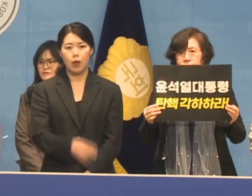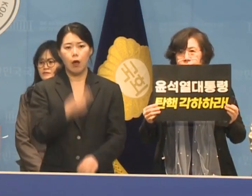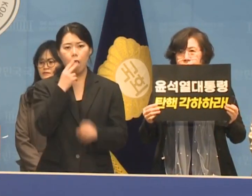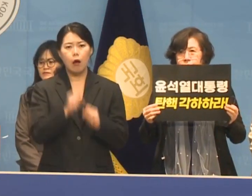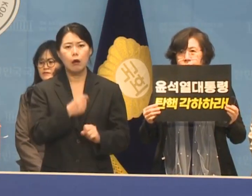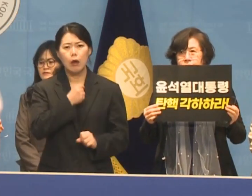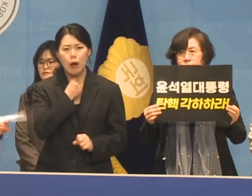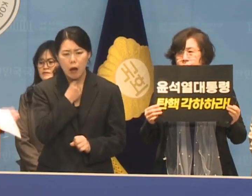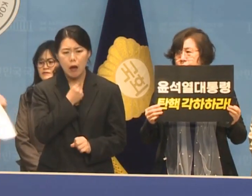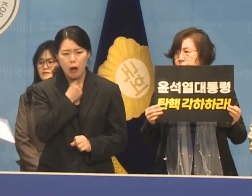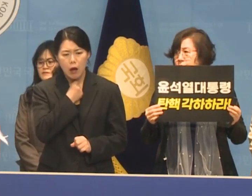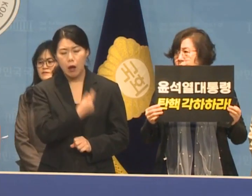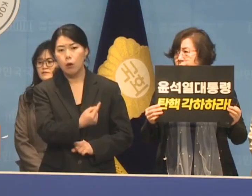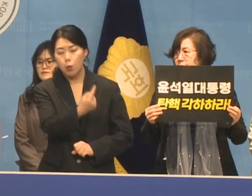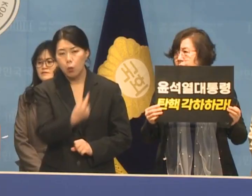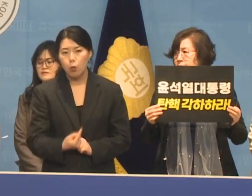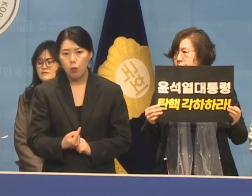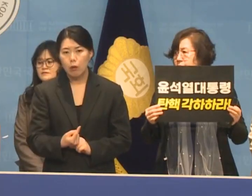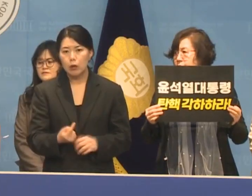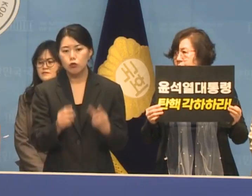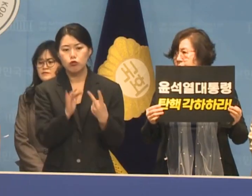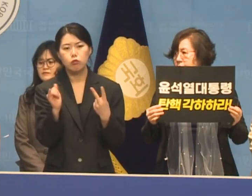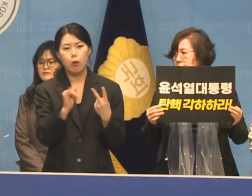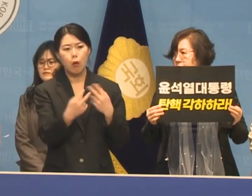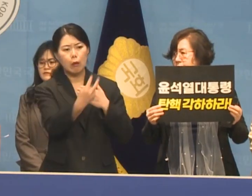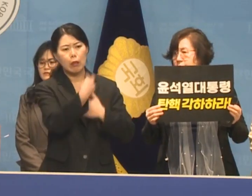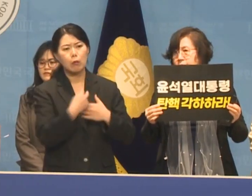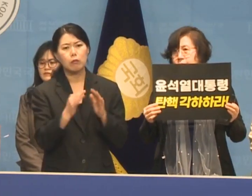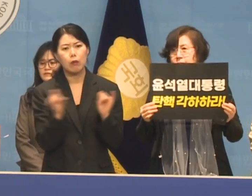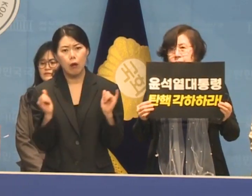살겠다고 찾아온 2명의 탈북